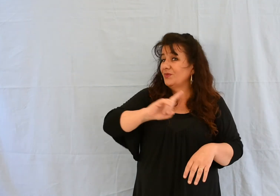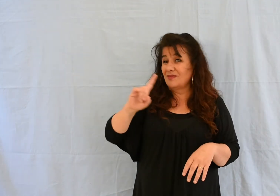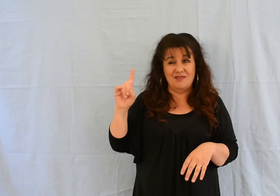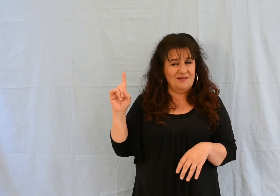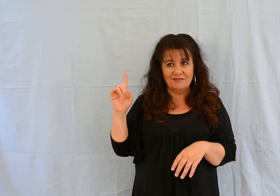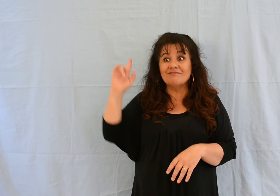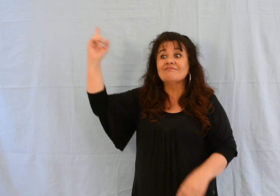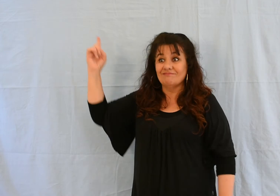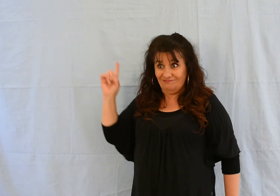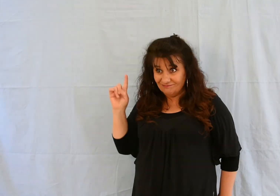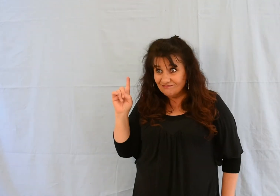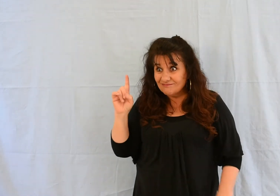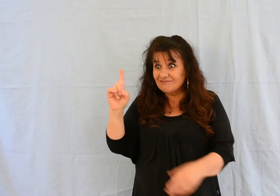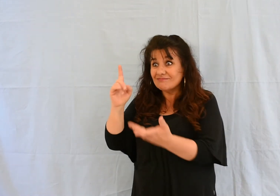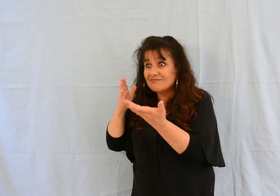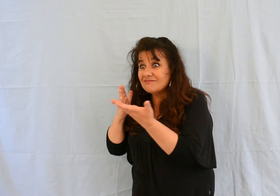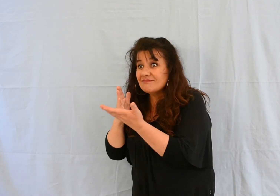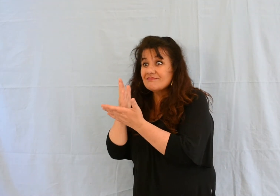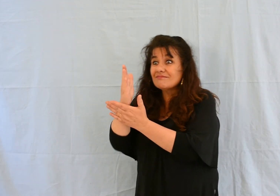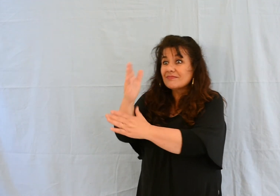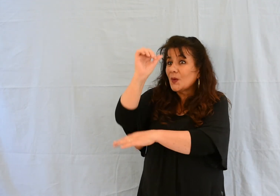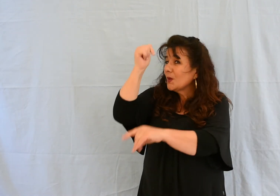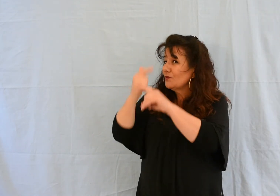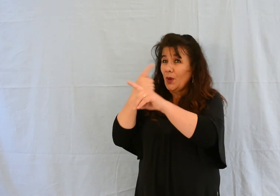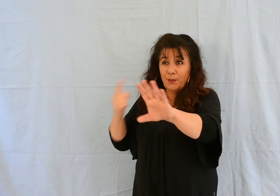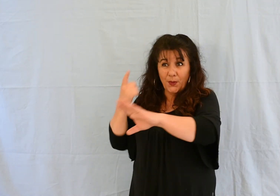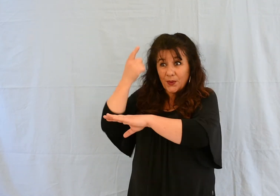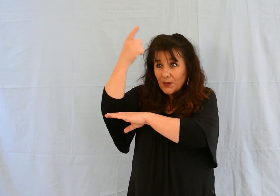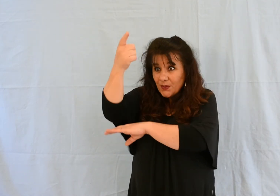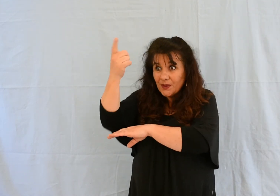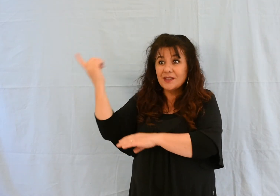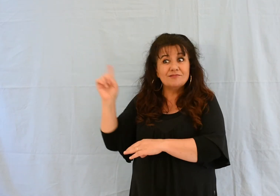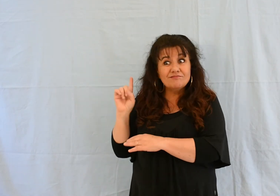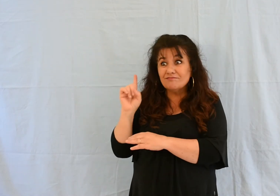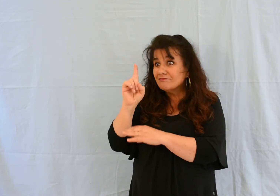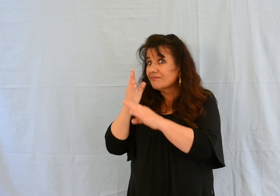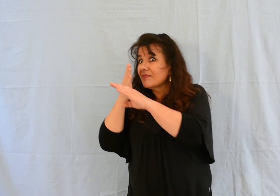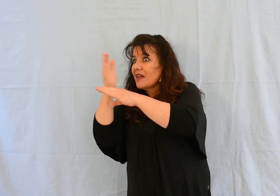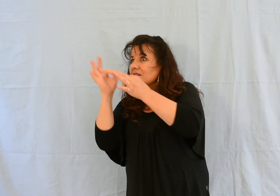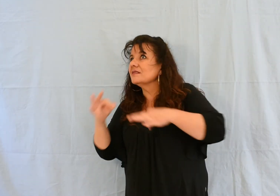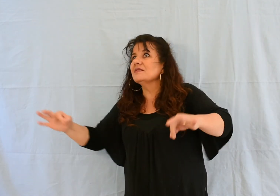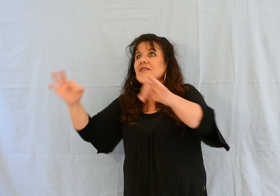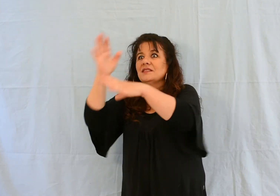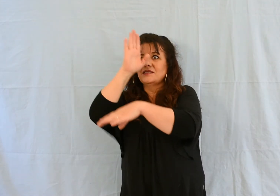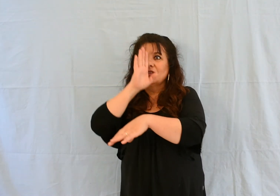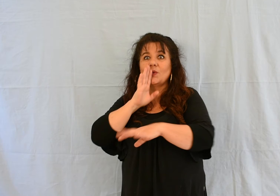Il est entré une fois pour toutes dans le sanctuaire, en répandant